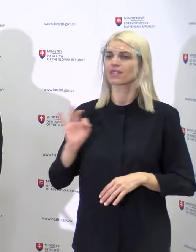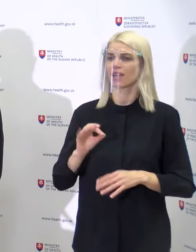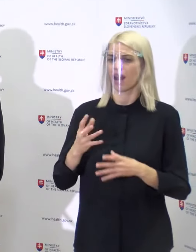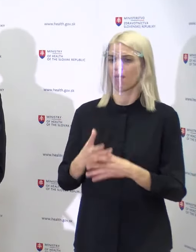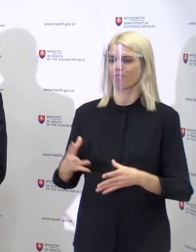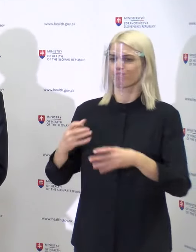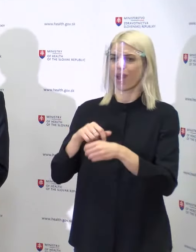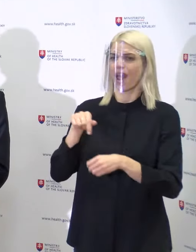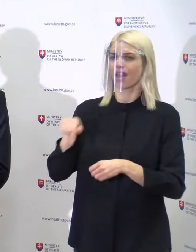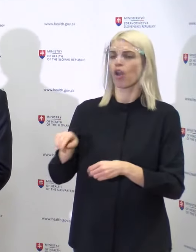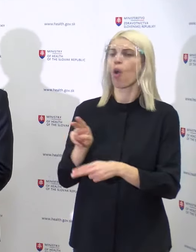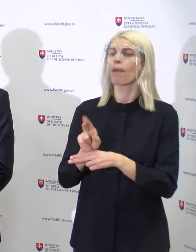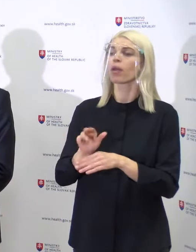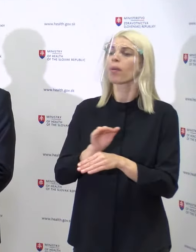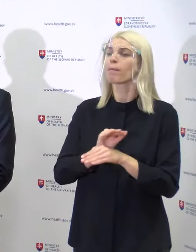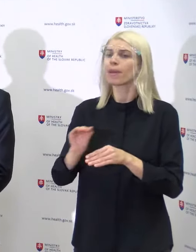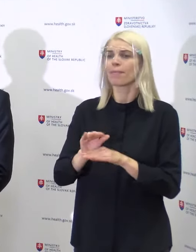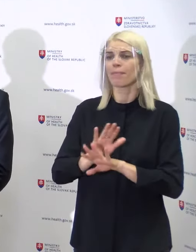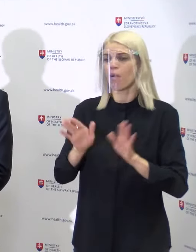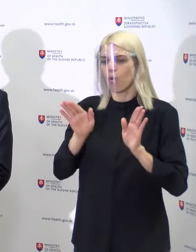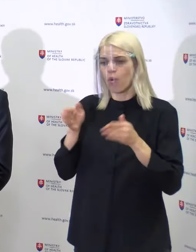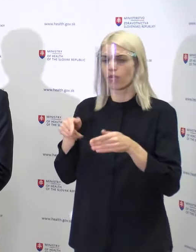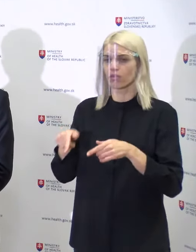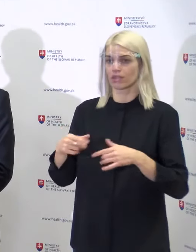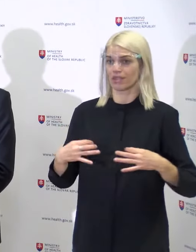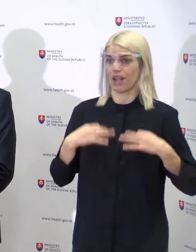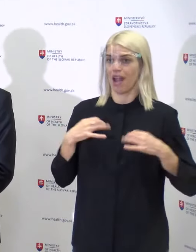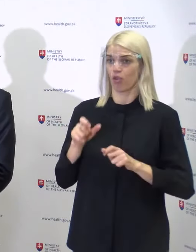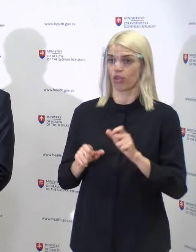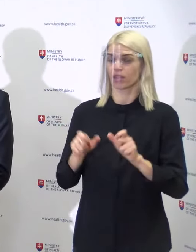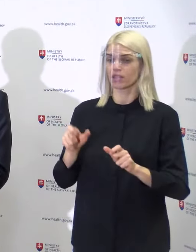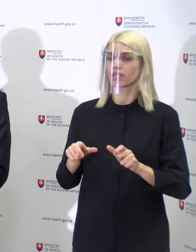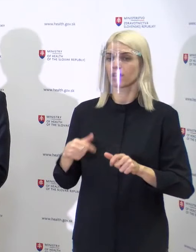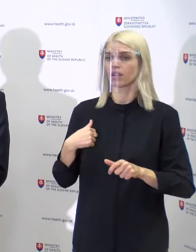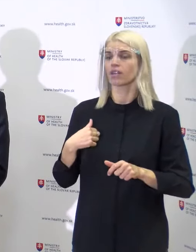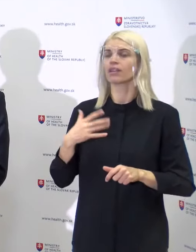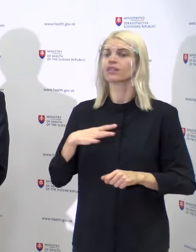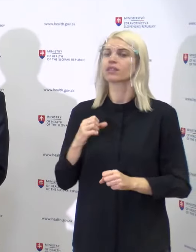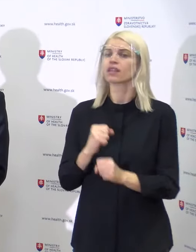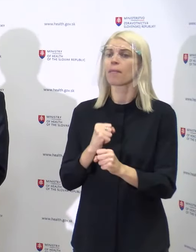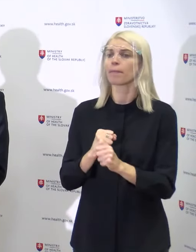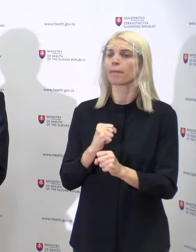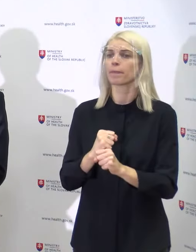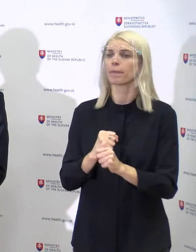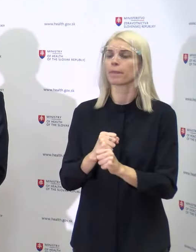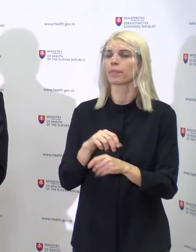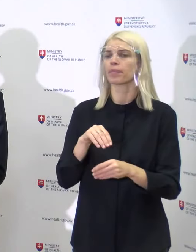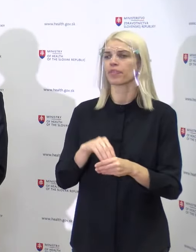balík opatrení pre zdravotníkov budeme chcieť urobiť